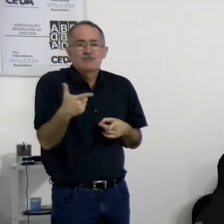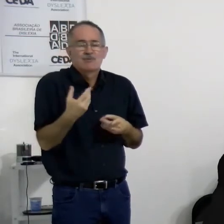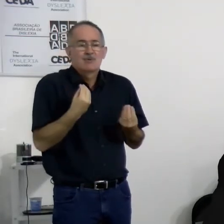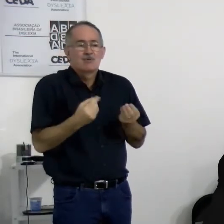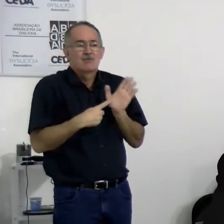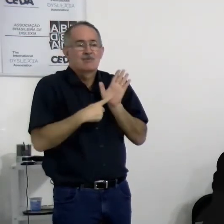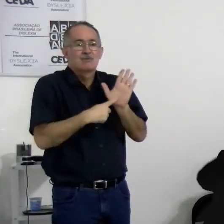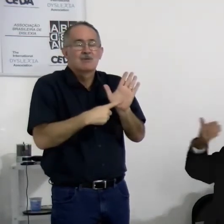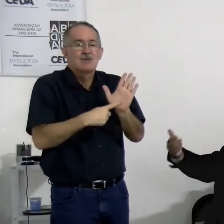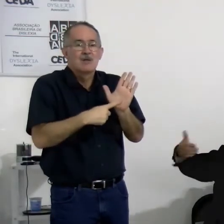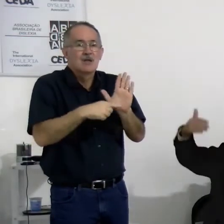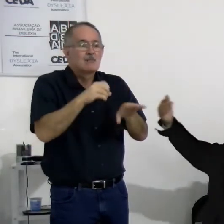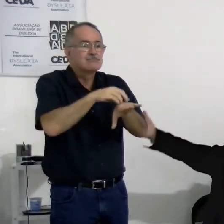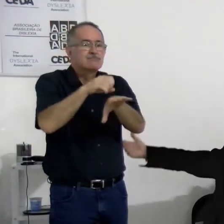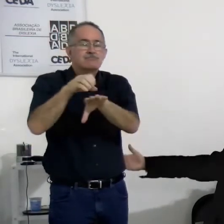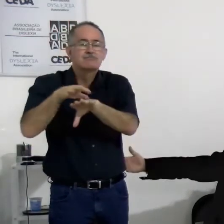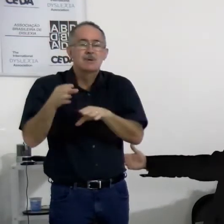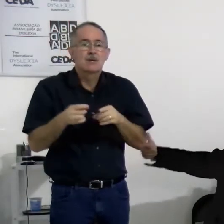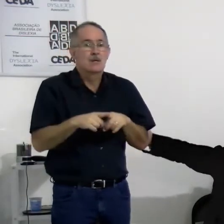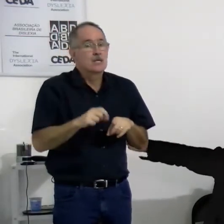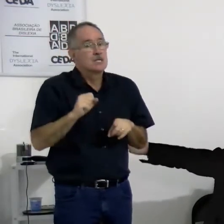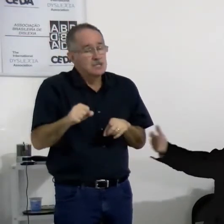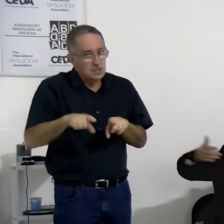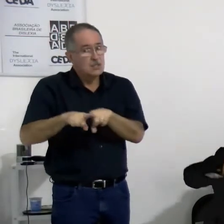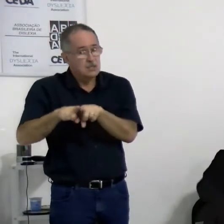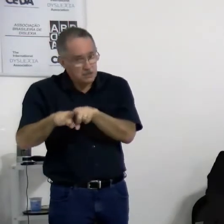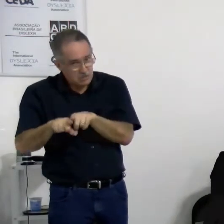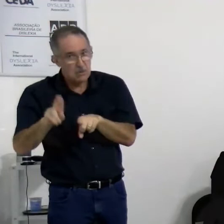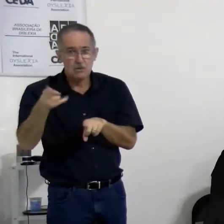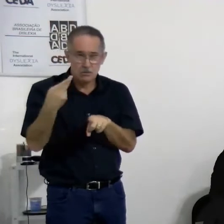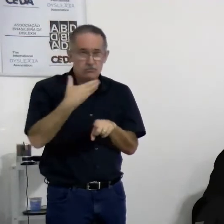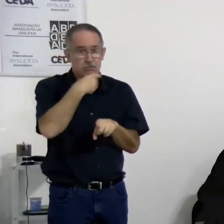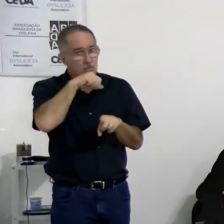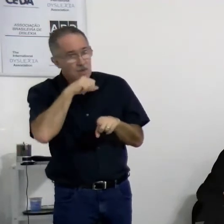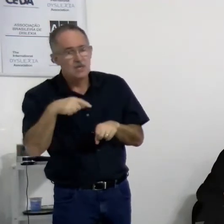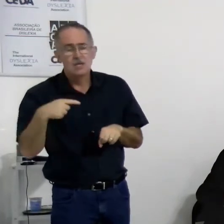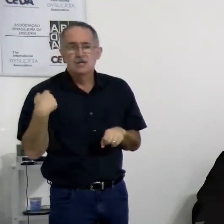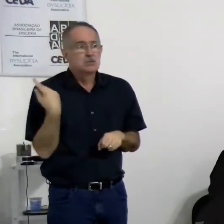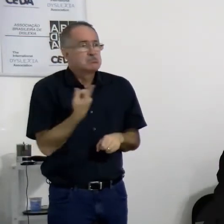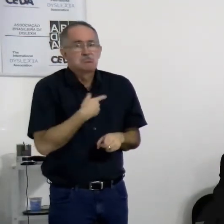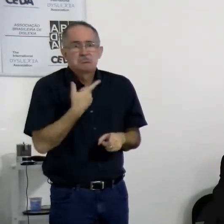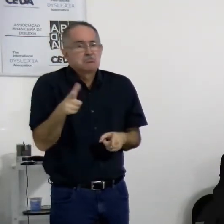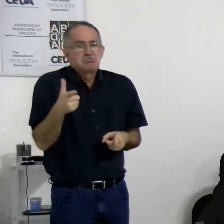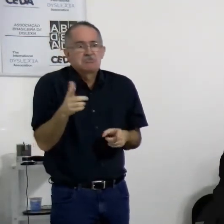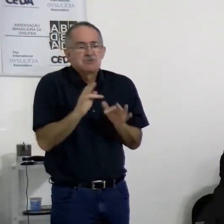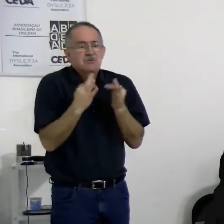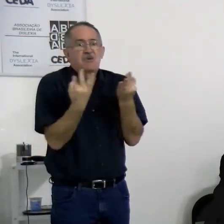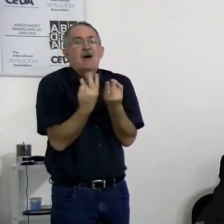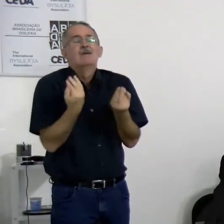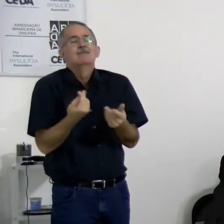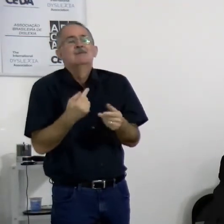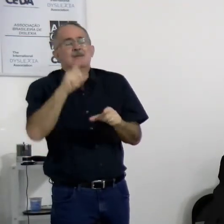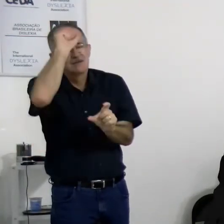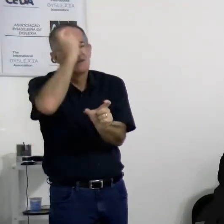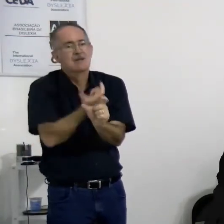a criança de risco é aquela que tem um irmão ou um pai disléxico, uma irmã. Mas, no nosso caso, nós não temos o prontuário. Então, por isso que